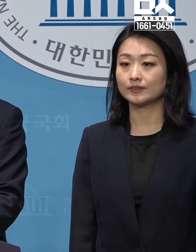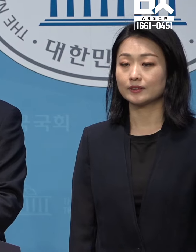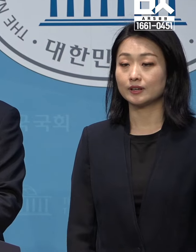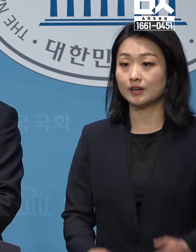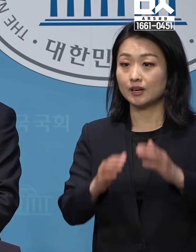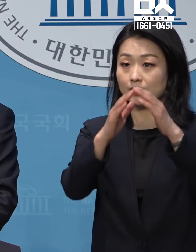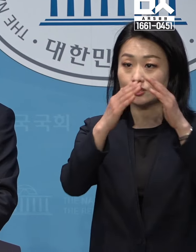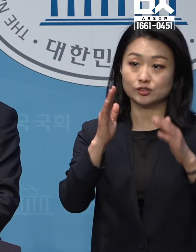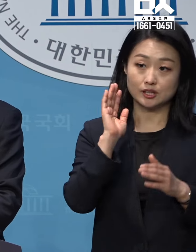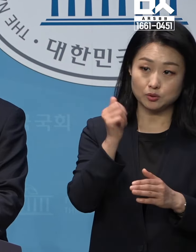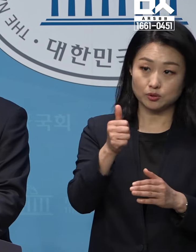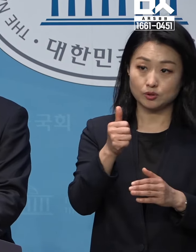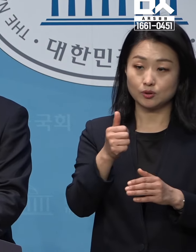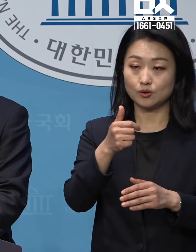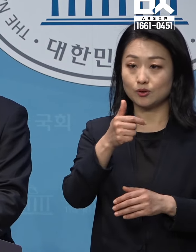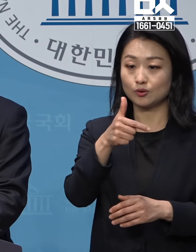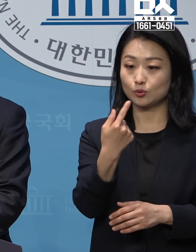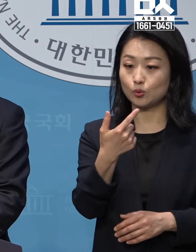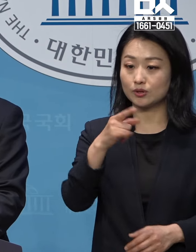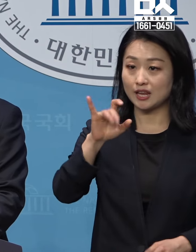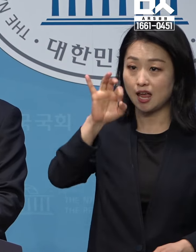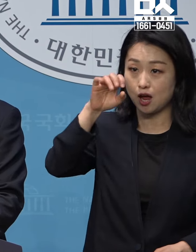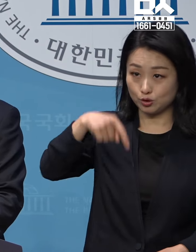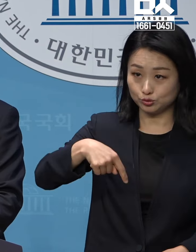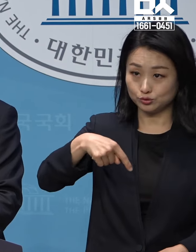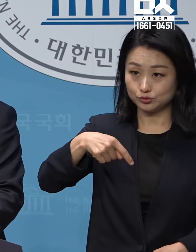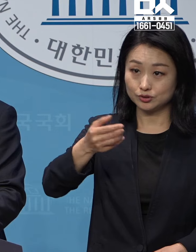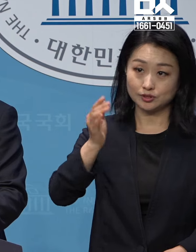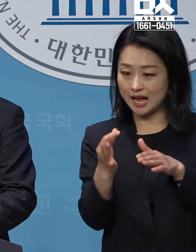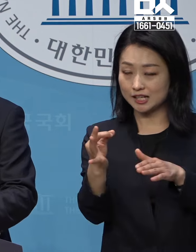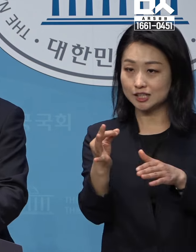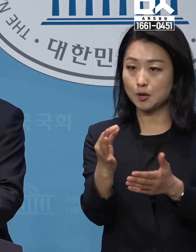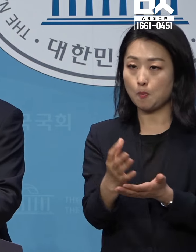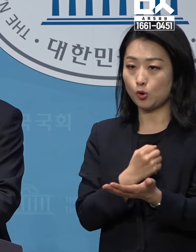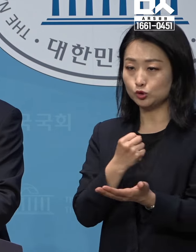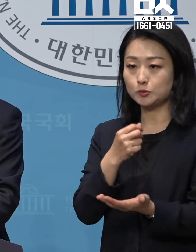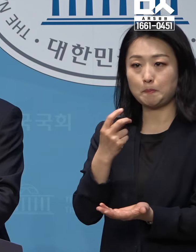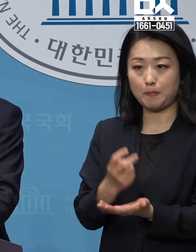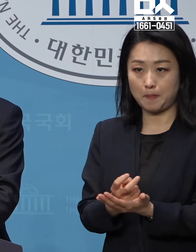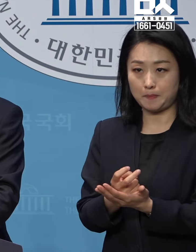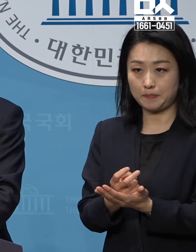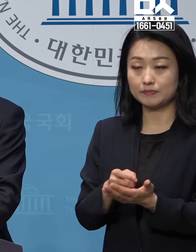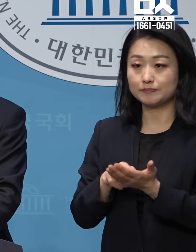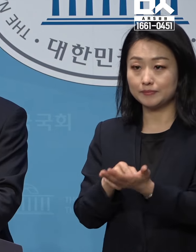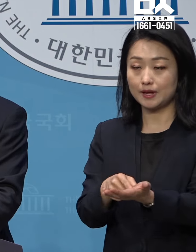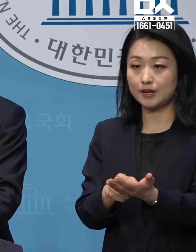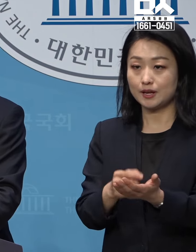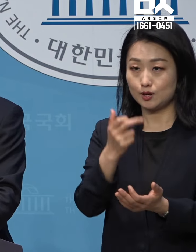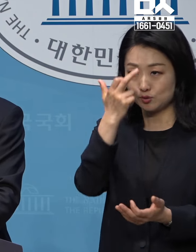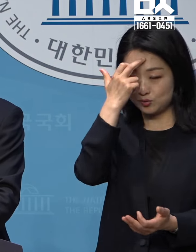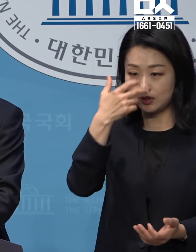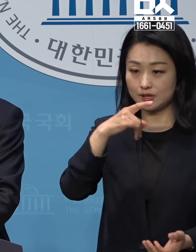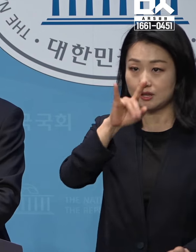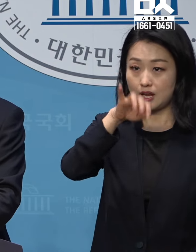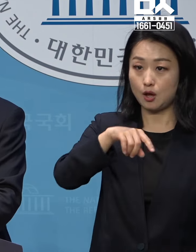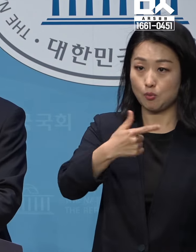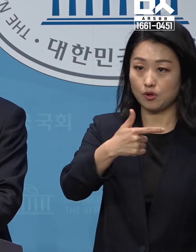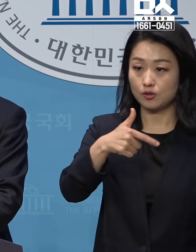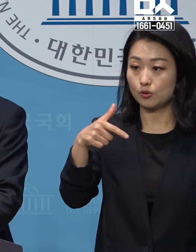전두환 노태우 비자금 몰수법 발의를 추진하겠습니다. 최태원 SK그룹 회장과